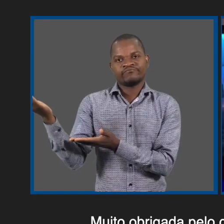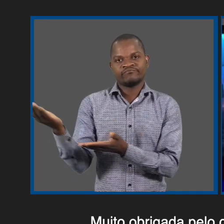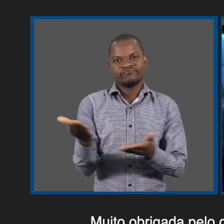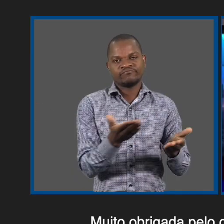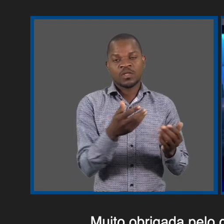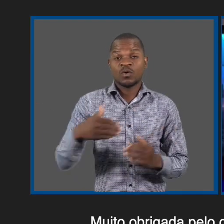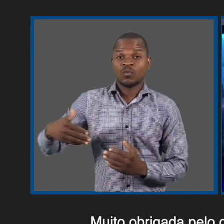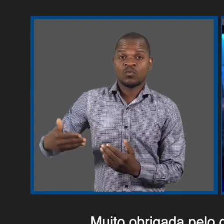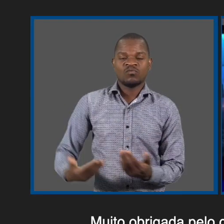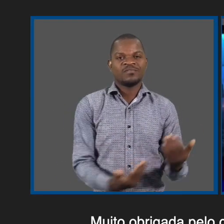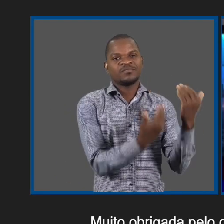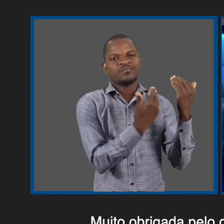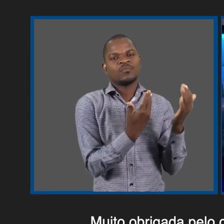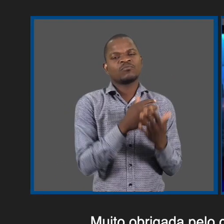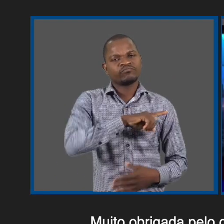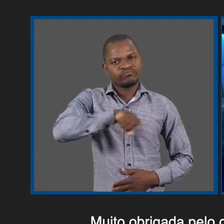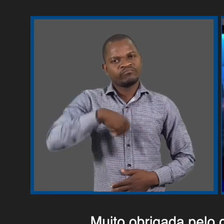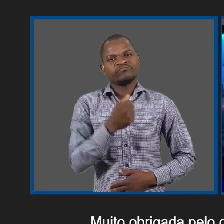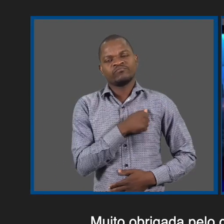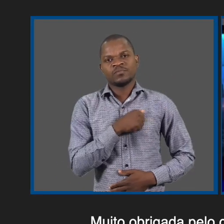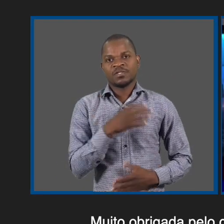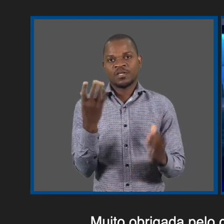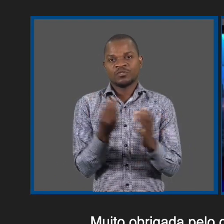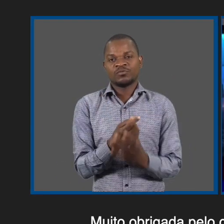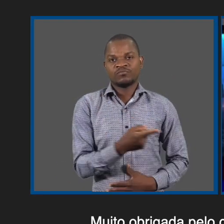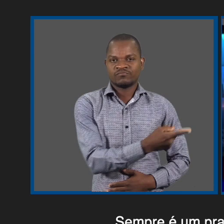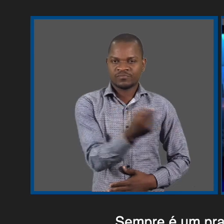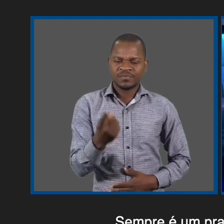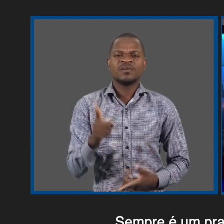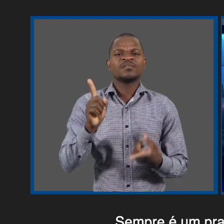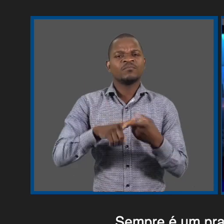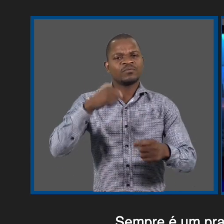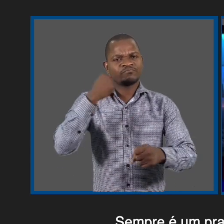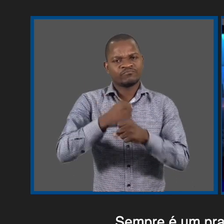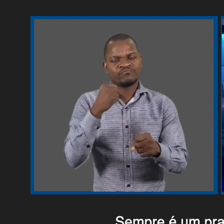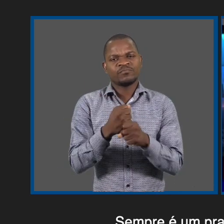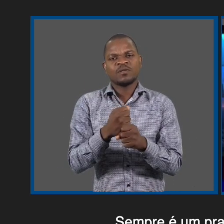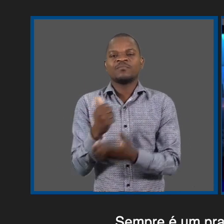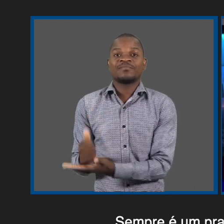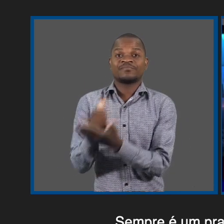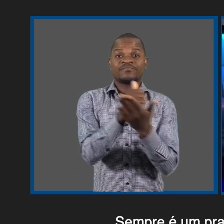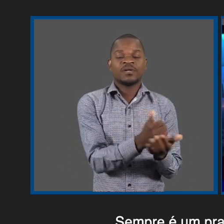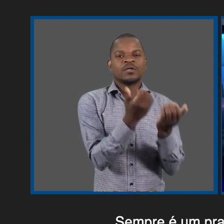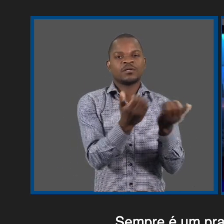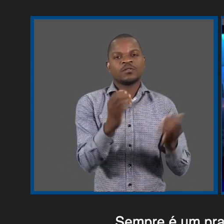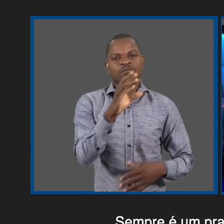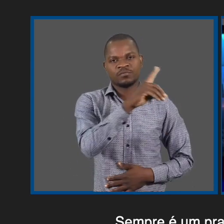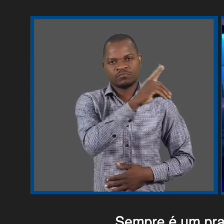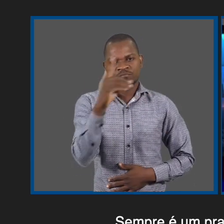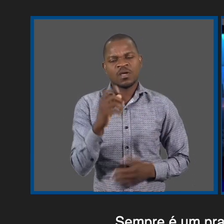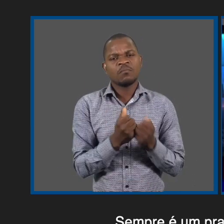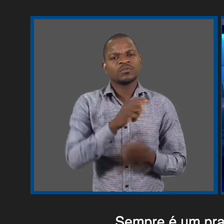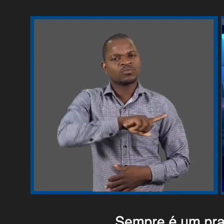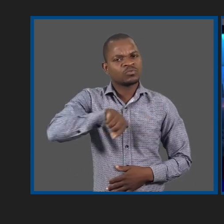obrigada pelo convite que foi direcionado para a UNICEF. Sempre é um prazer estar convosco e continuar a trabalhar a favor